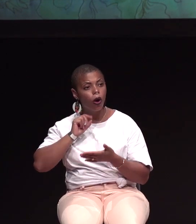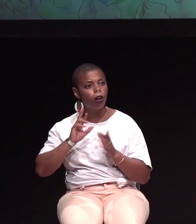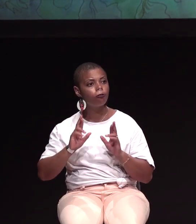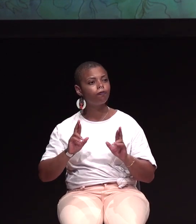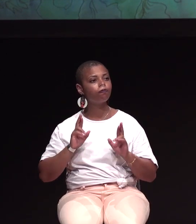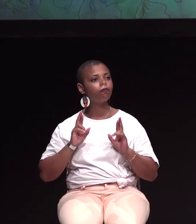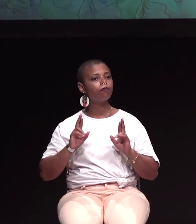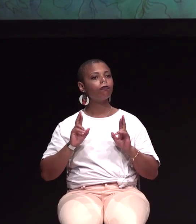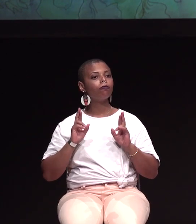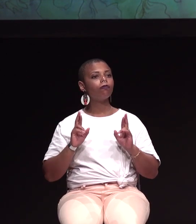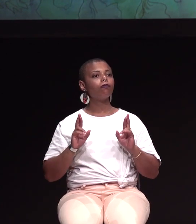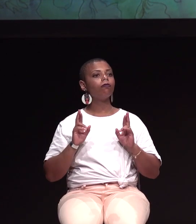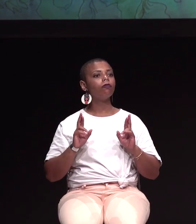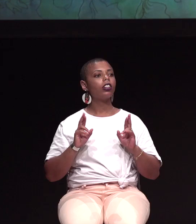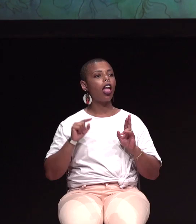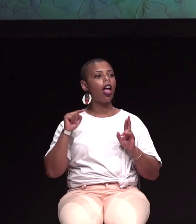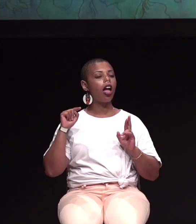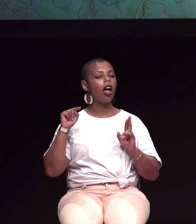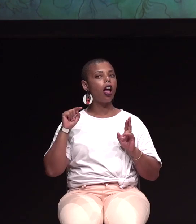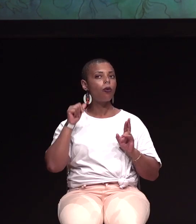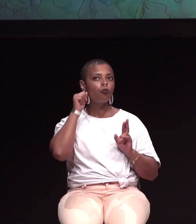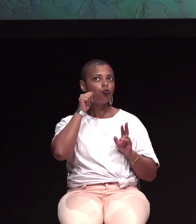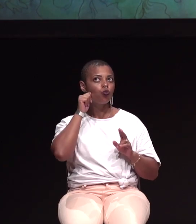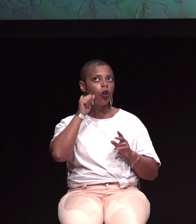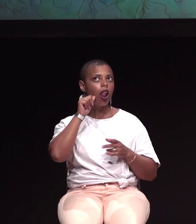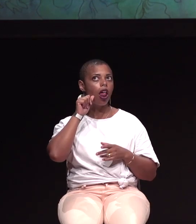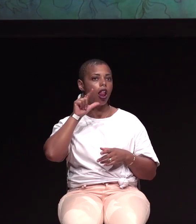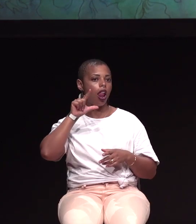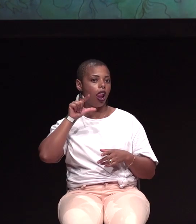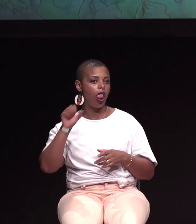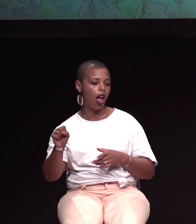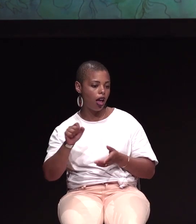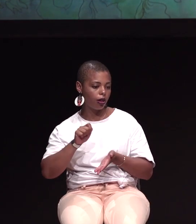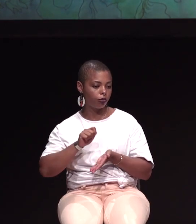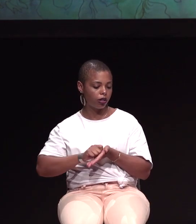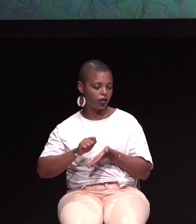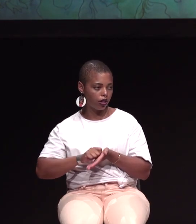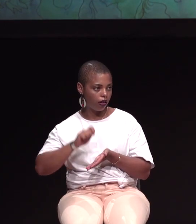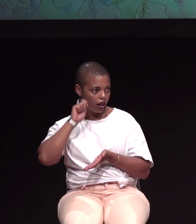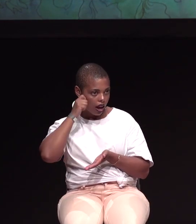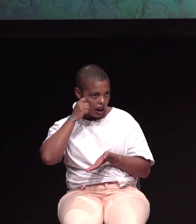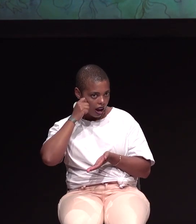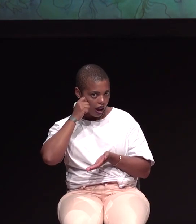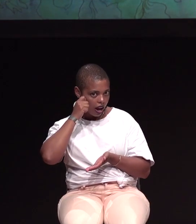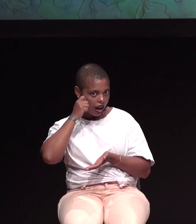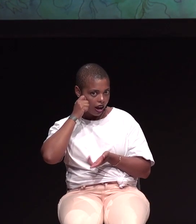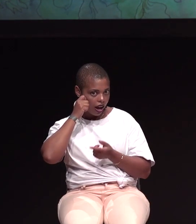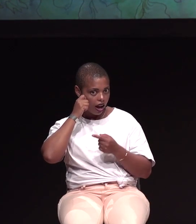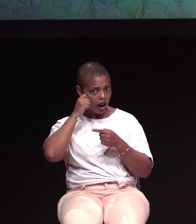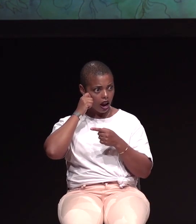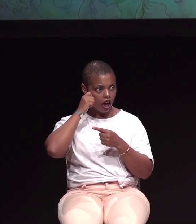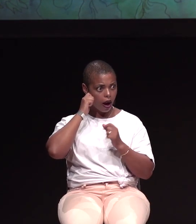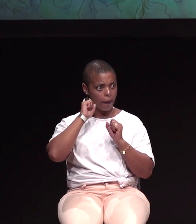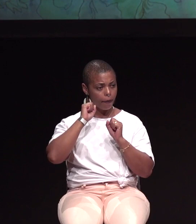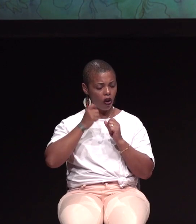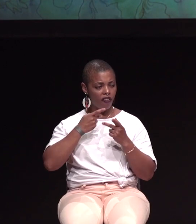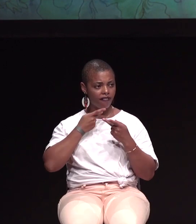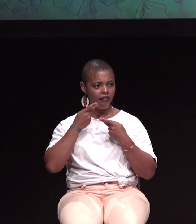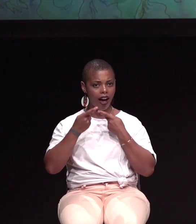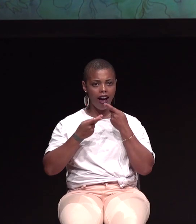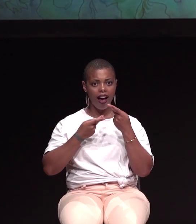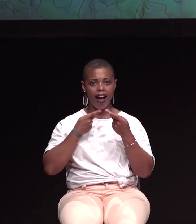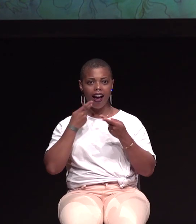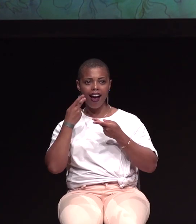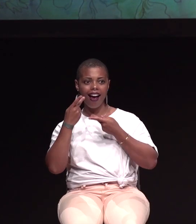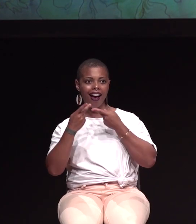que uma escritora lésbica negra, por exemplo, ela fale em sua